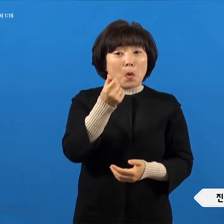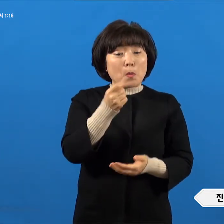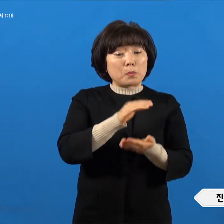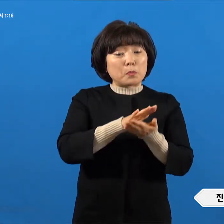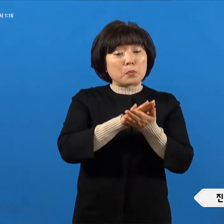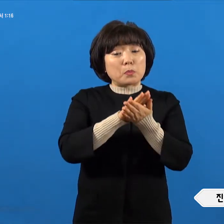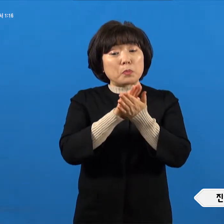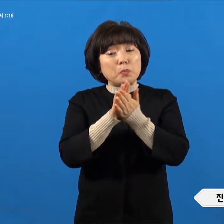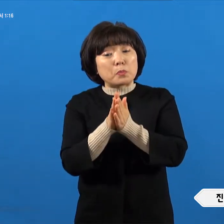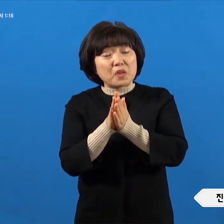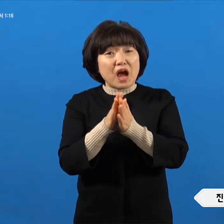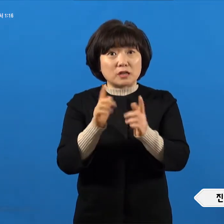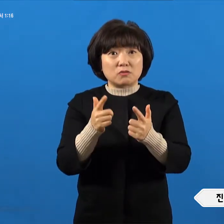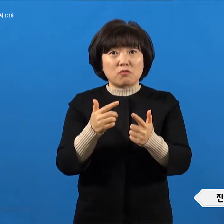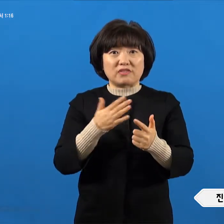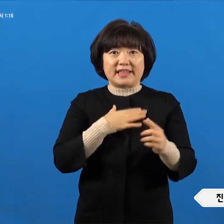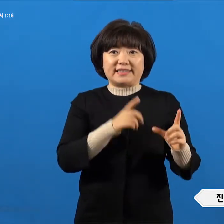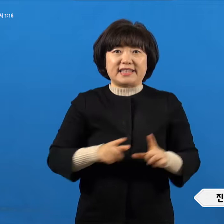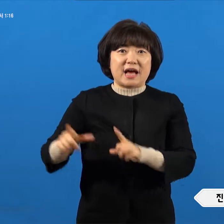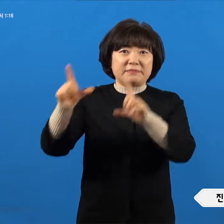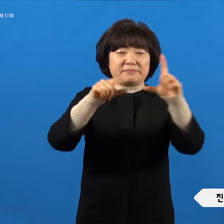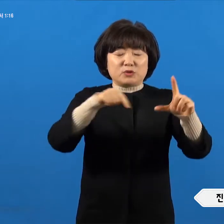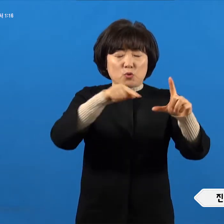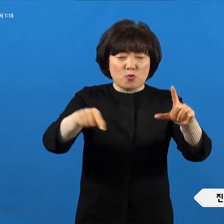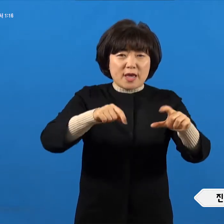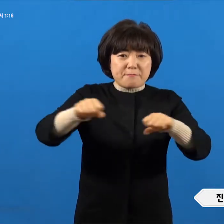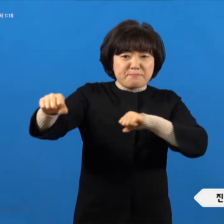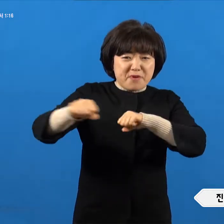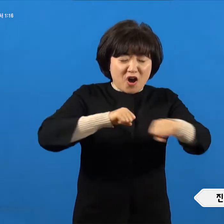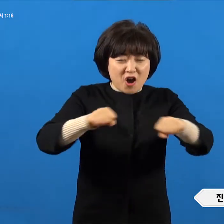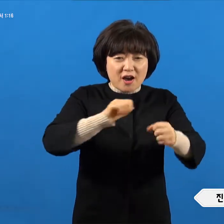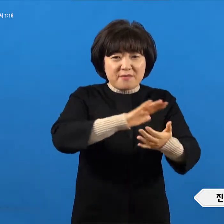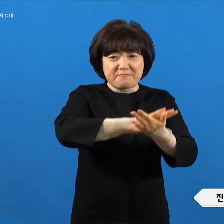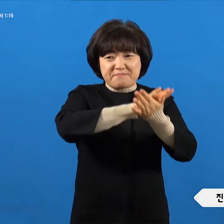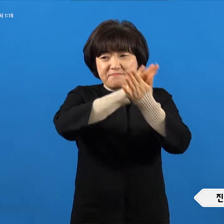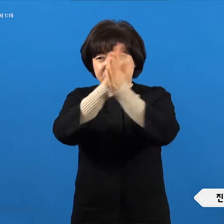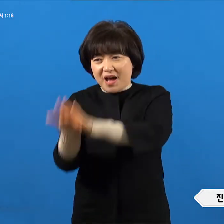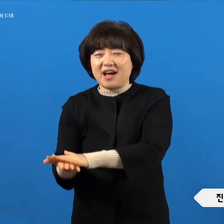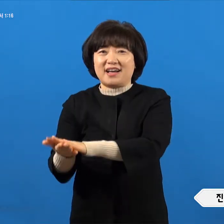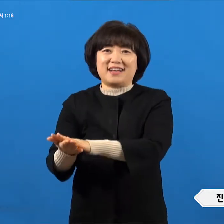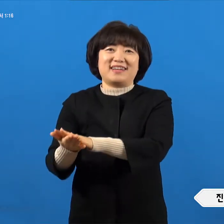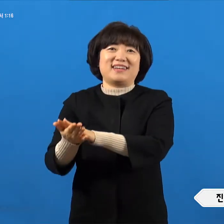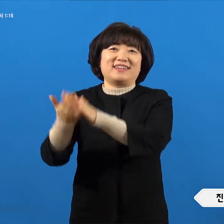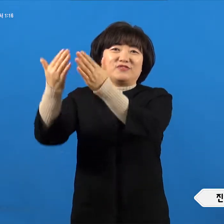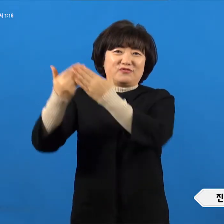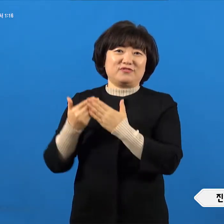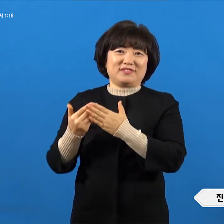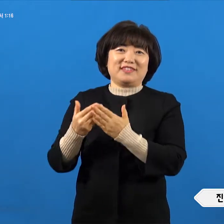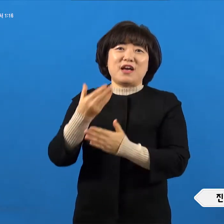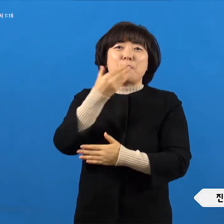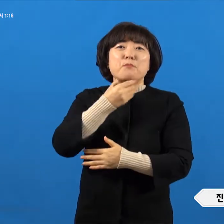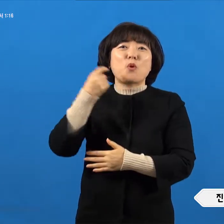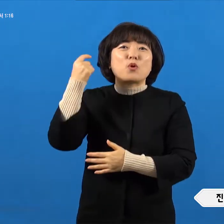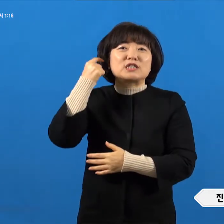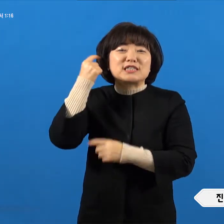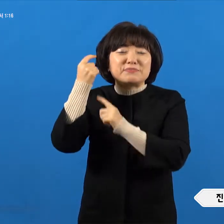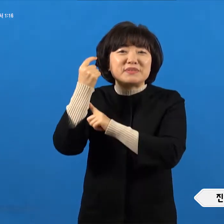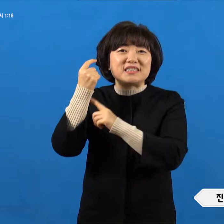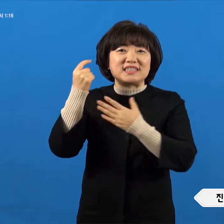것이 아니라 내 삶에 역사하시고 변화시키시는 하나님, 어떻게 복음이 우리의